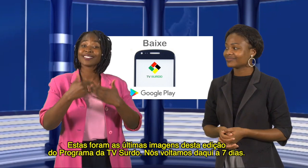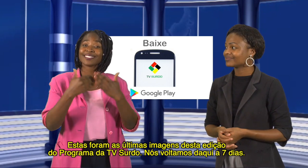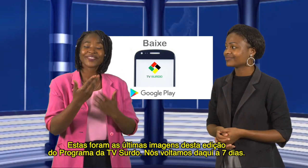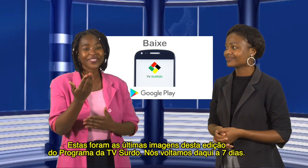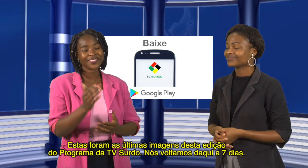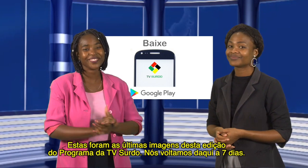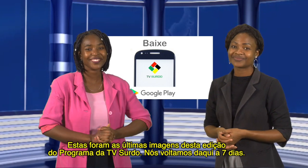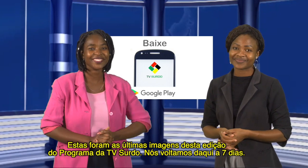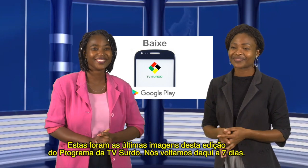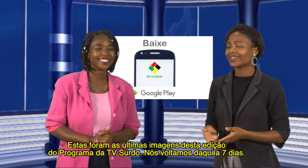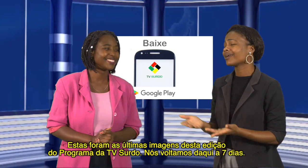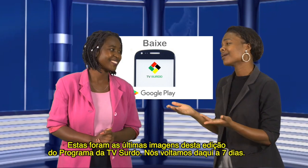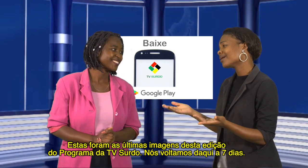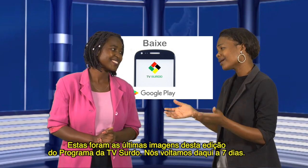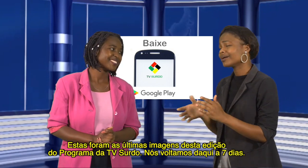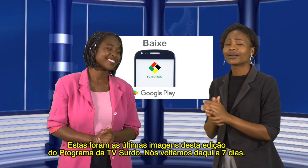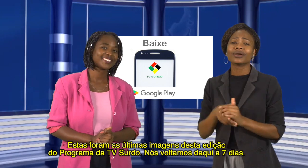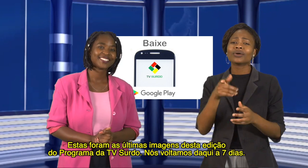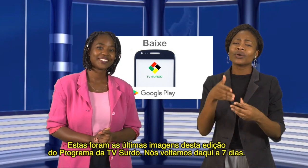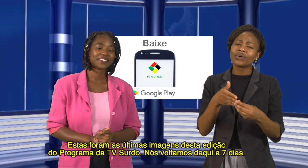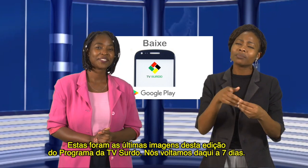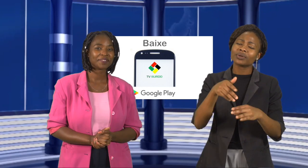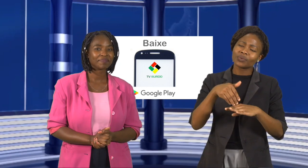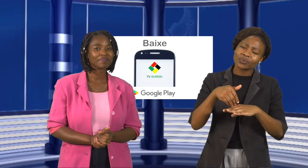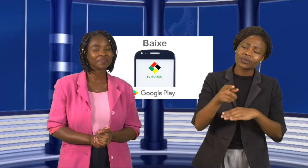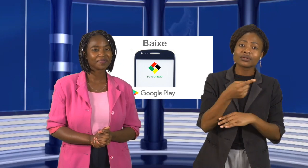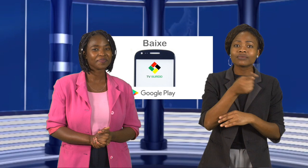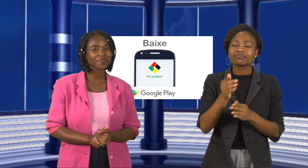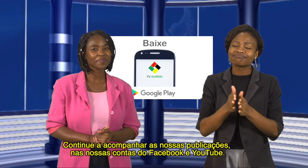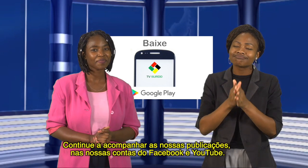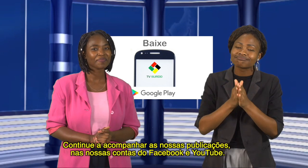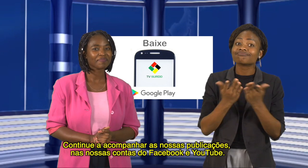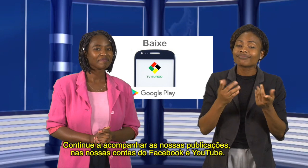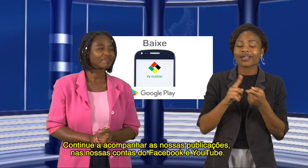TV Surdo. Nós voltamos daqui a 7 dias.